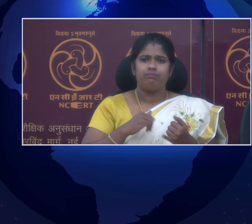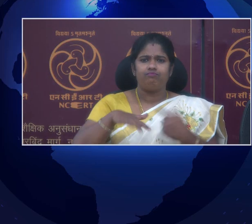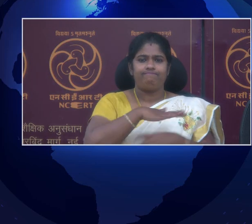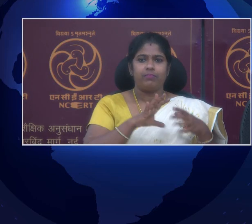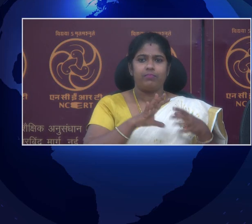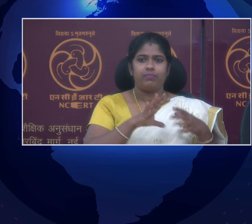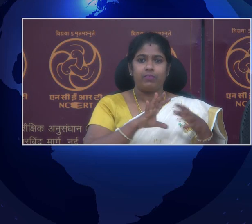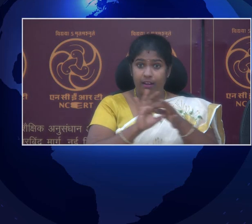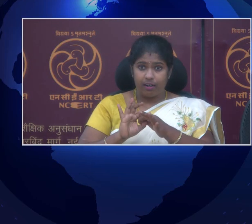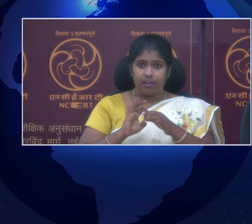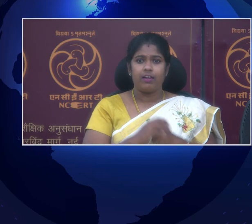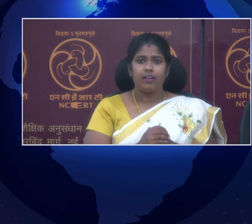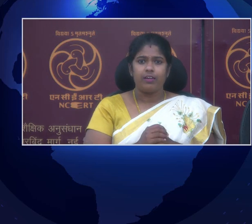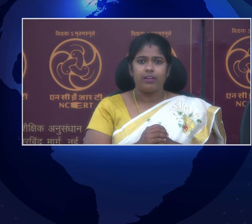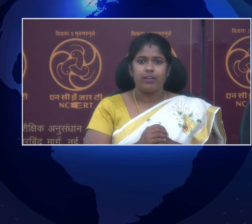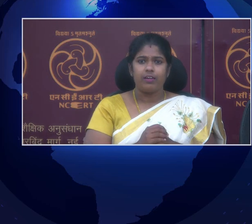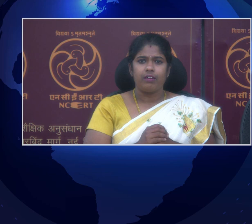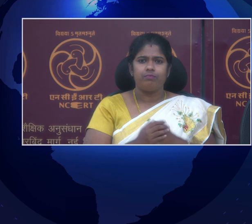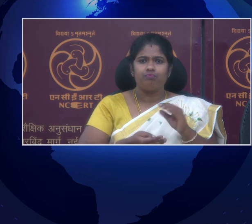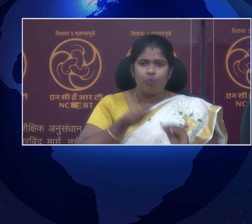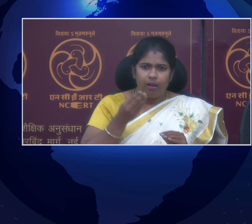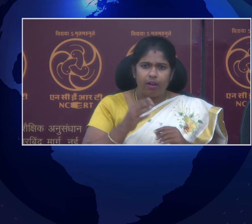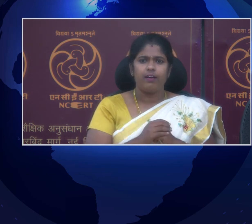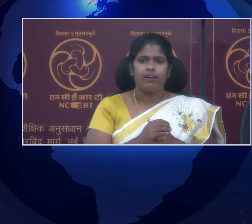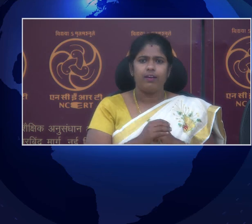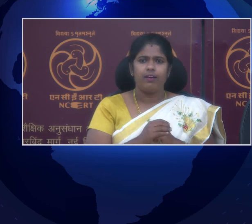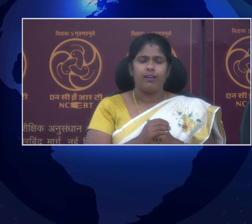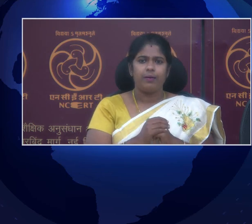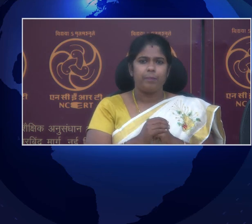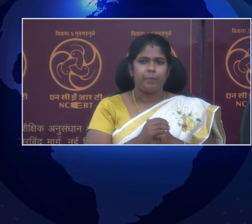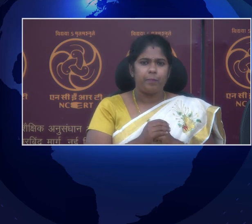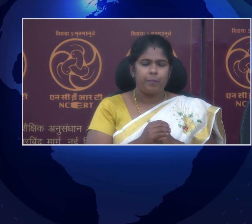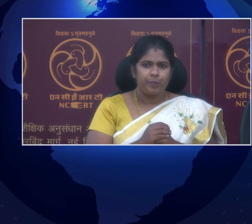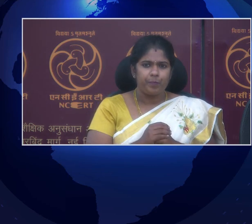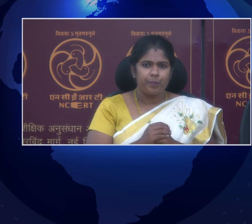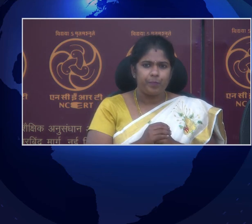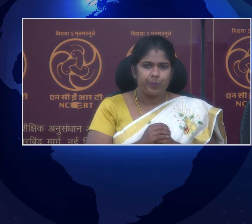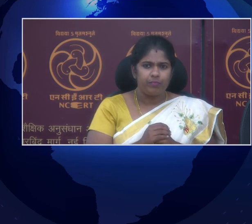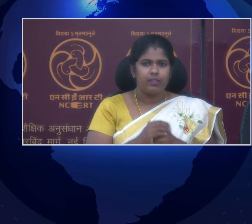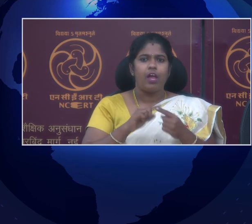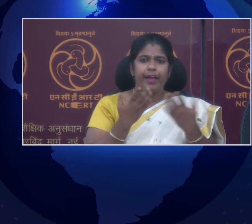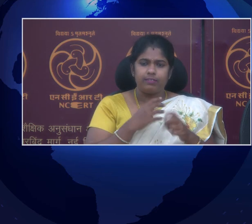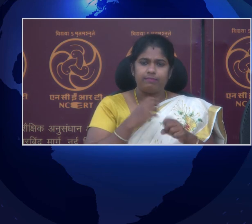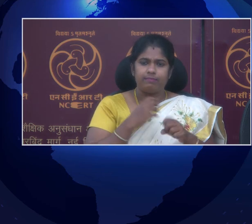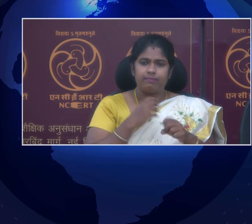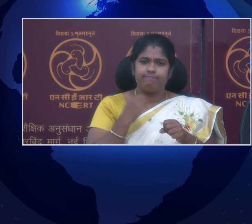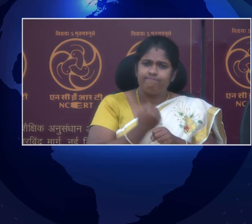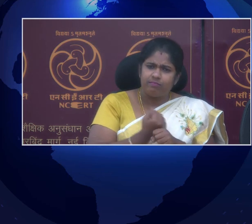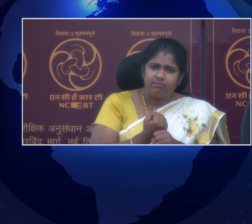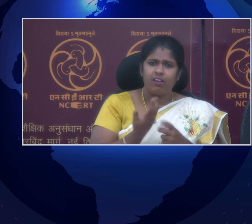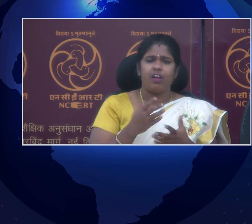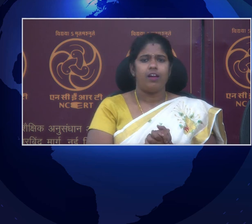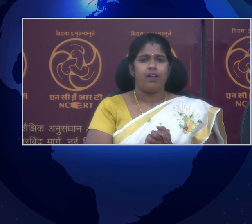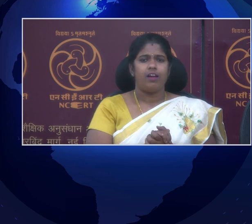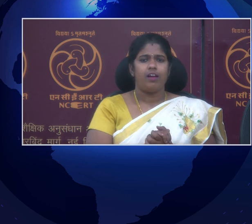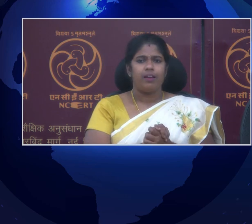उस परिकल्पना की जो परिपाटी हो, उस परिपाटी में शैक्षणिक गतिविधियां तो हो ही हो, इसमें कोई संदेह और शक शुभ की